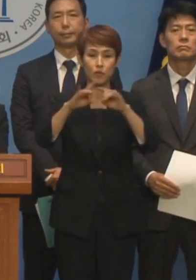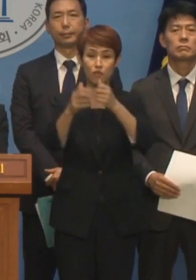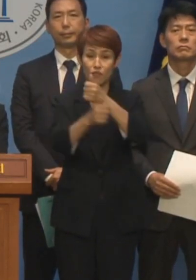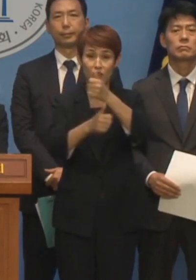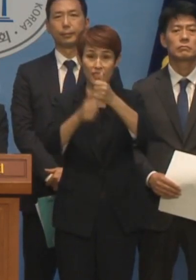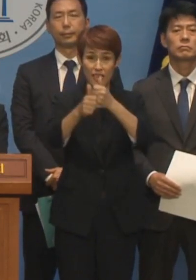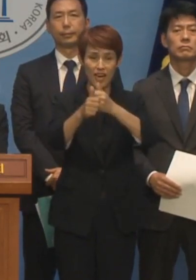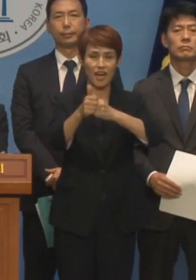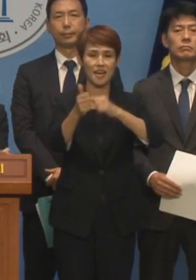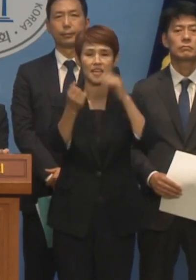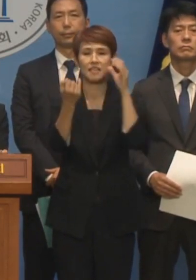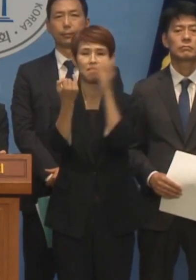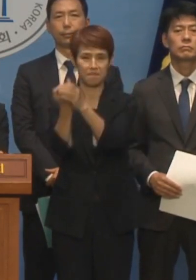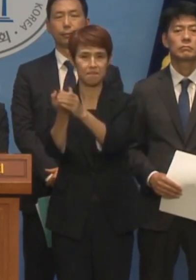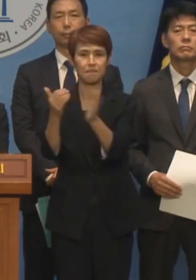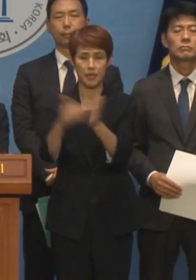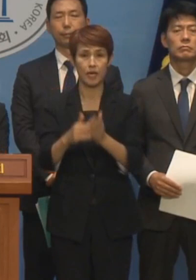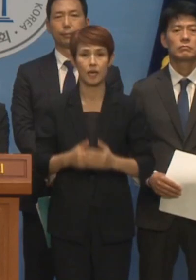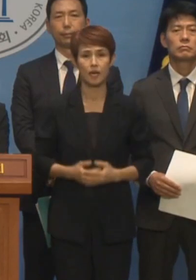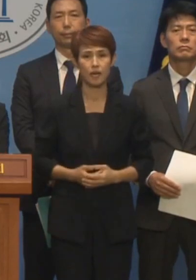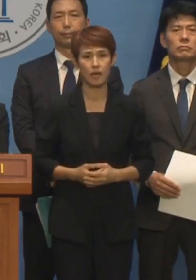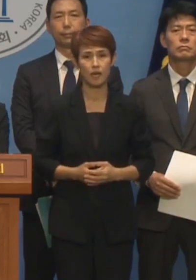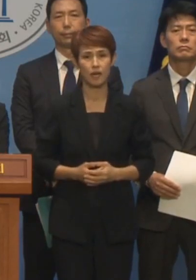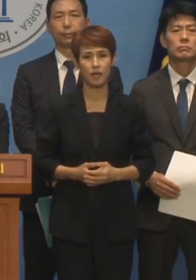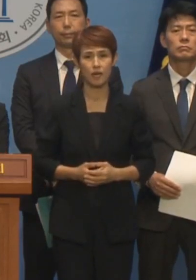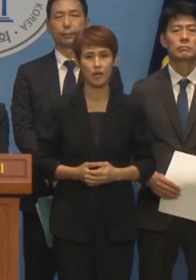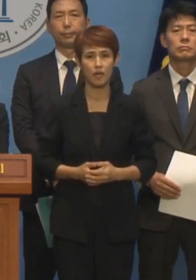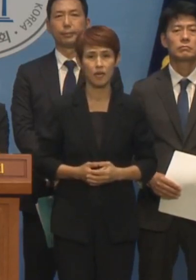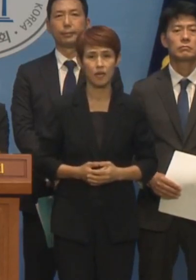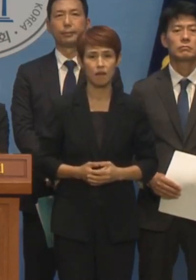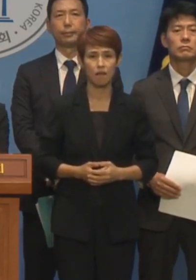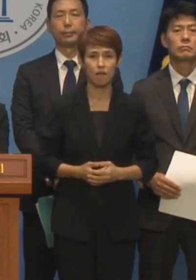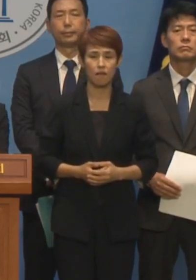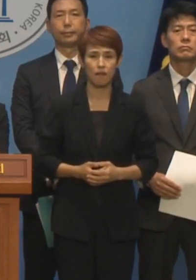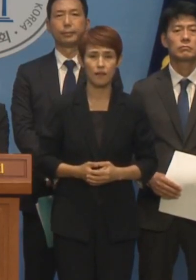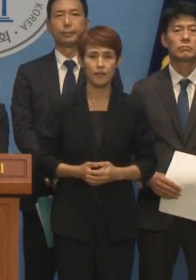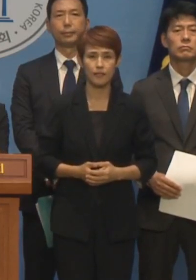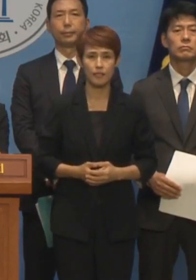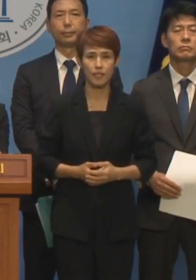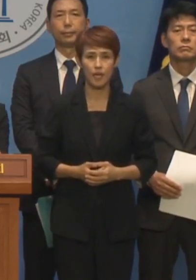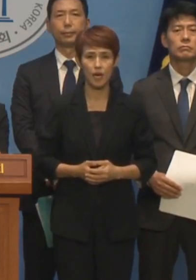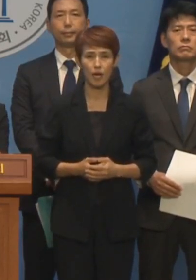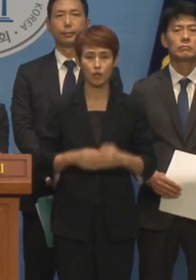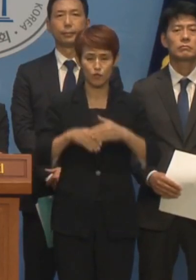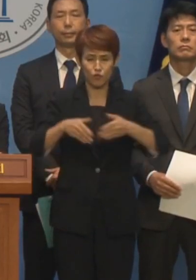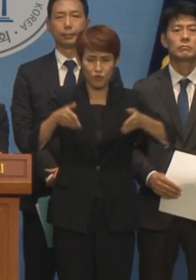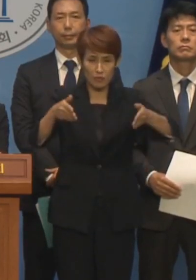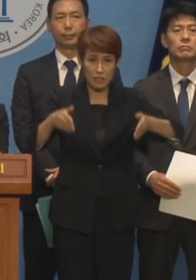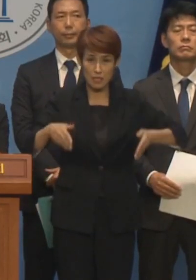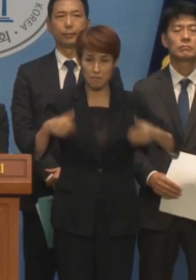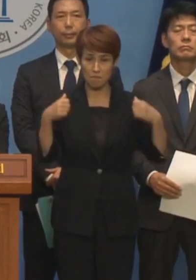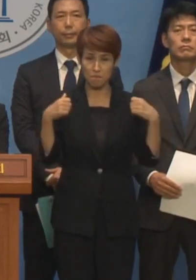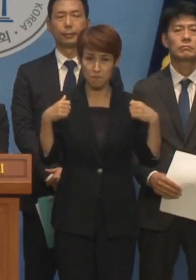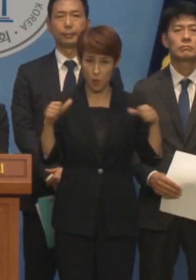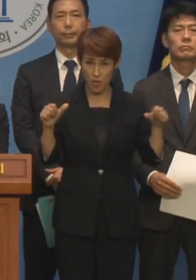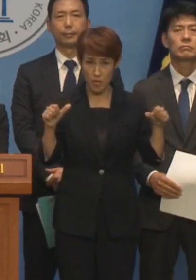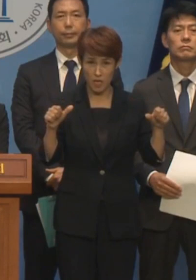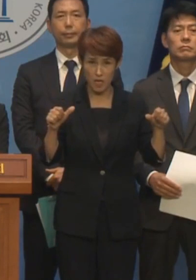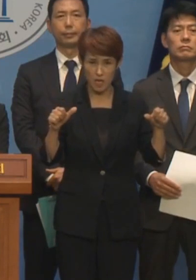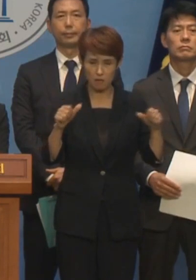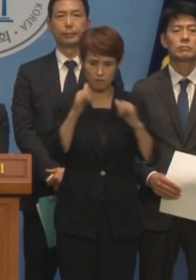후임으로 임명했습니다. 역대 어느 정부도 이렇게 최소한의 중립성까지 내던지며 폭주하지